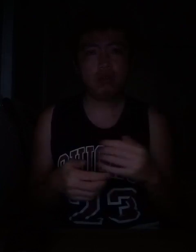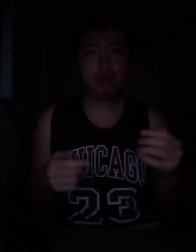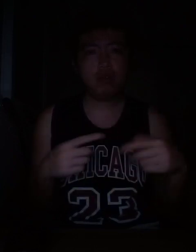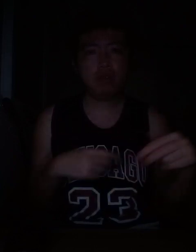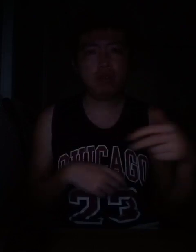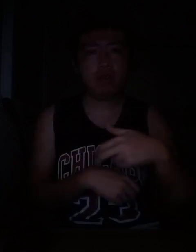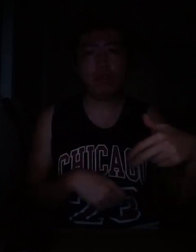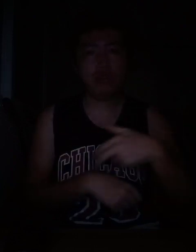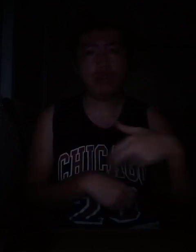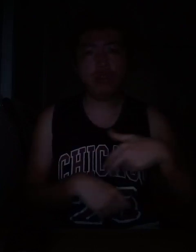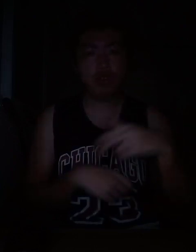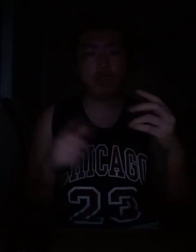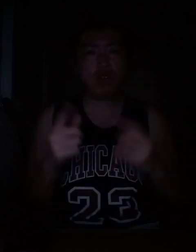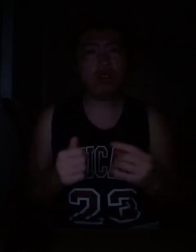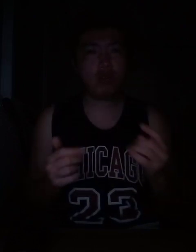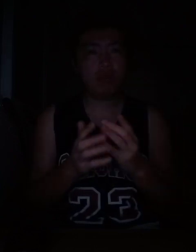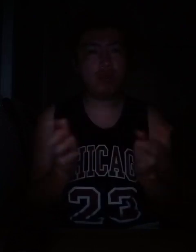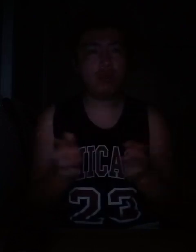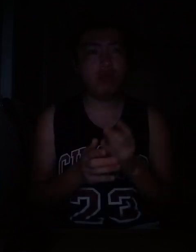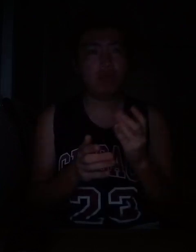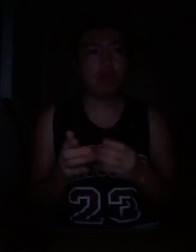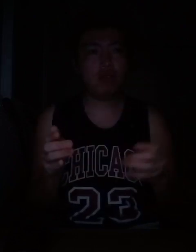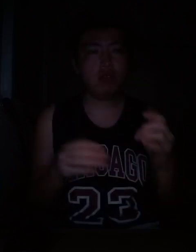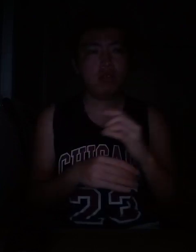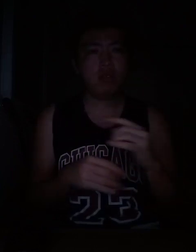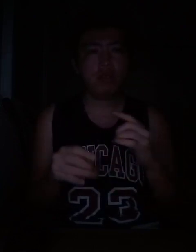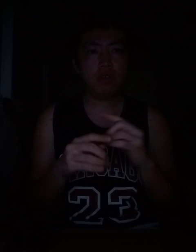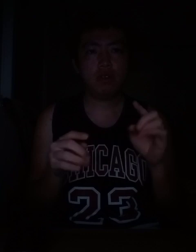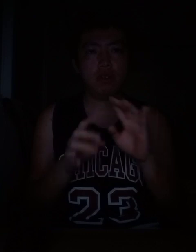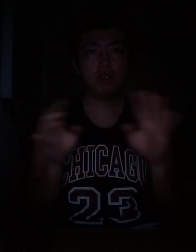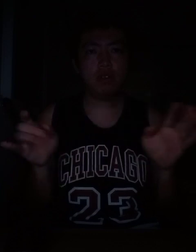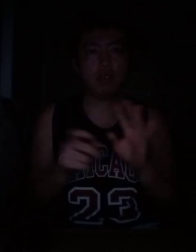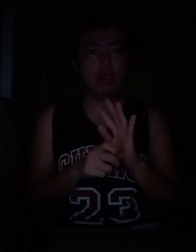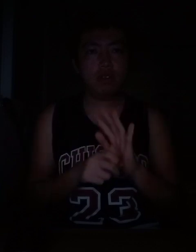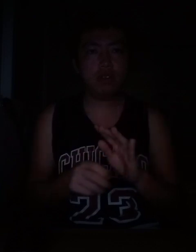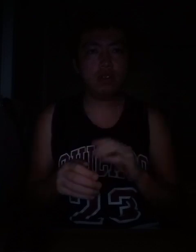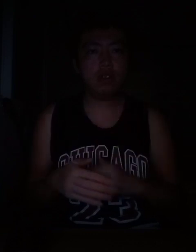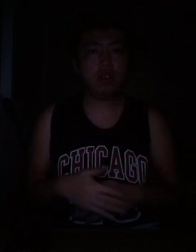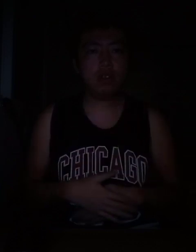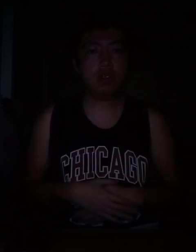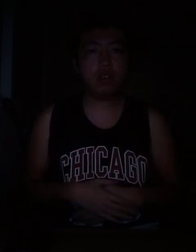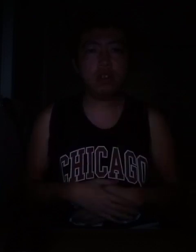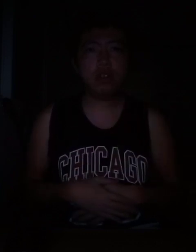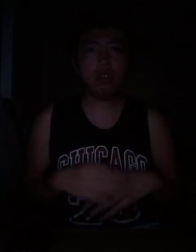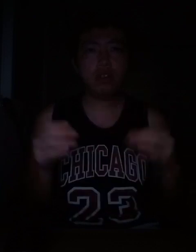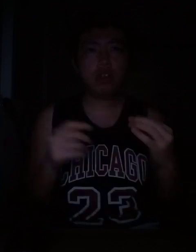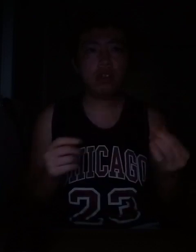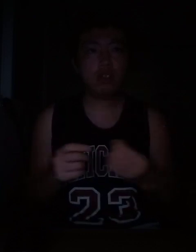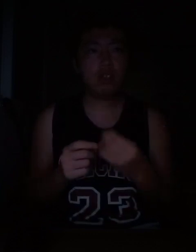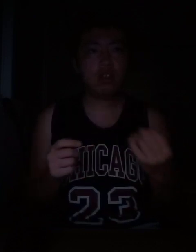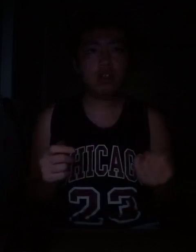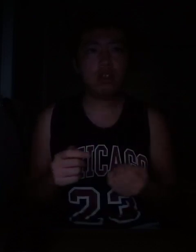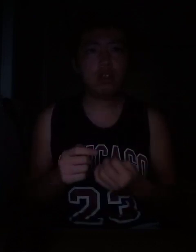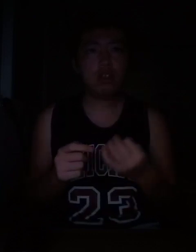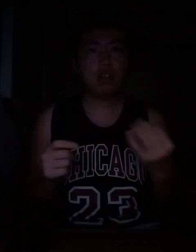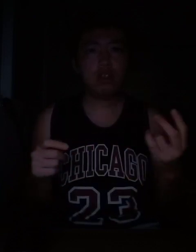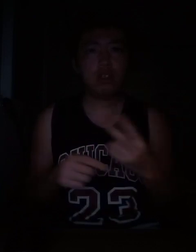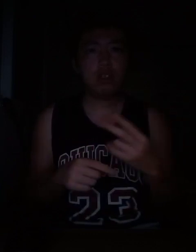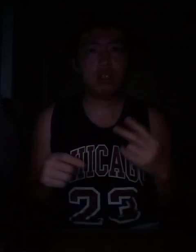버스 운송사업자 경영과 서비스 평가를 실시한다고 밝혔습니다. 평가 대상은 준공영제